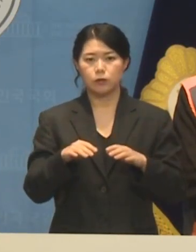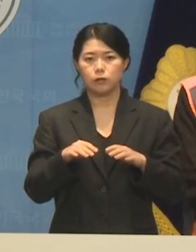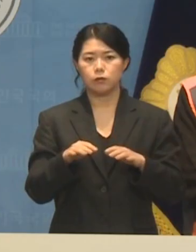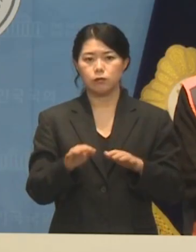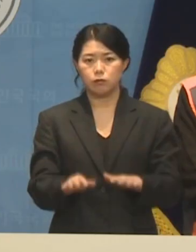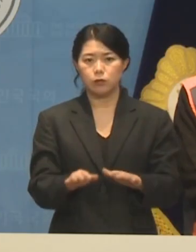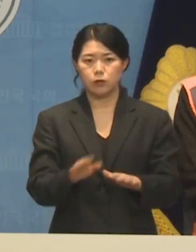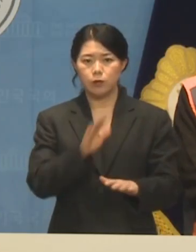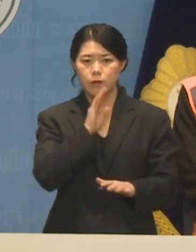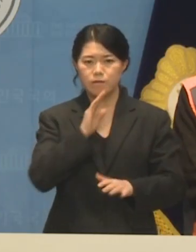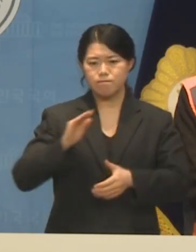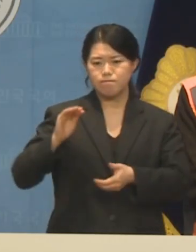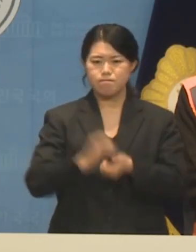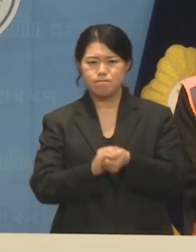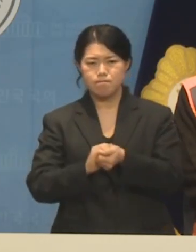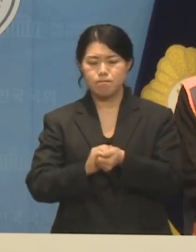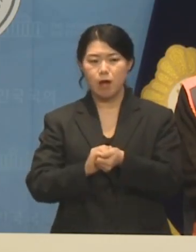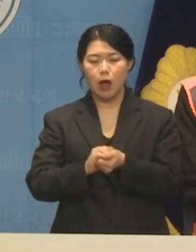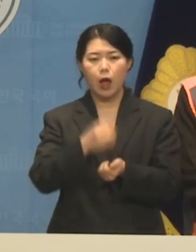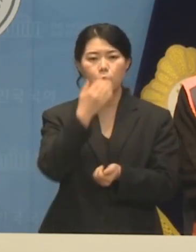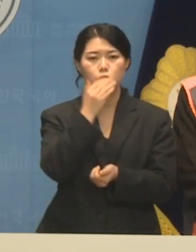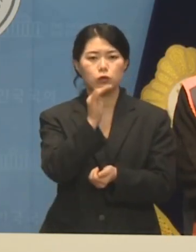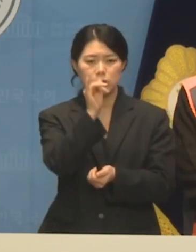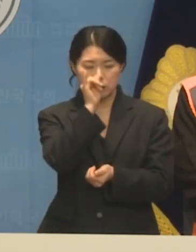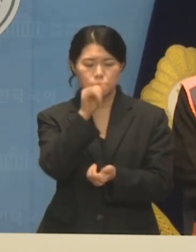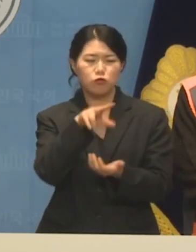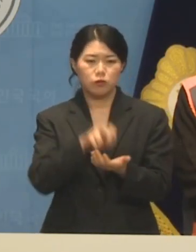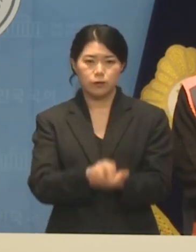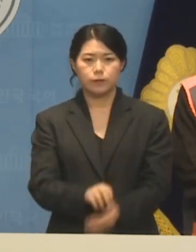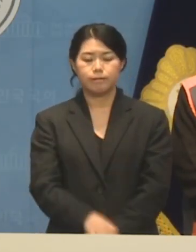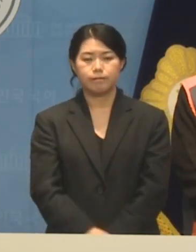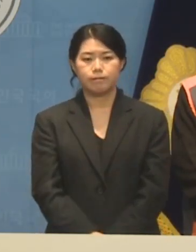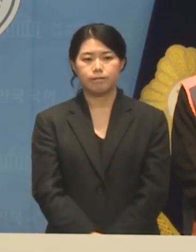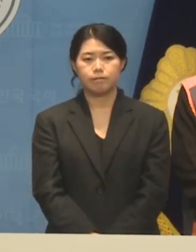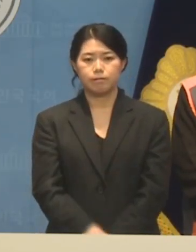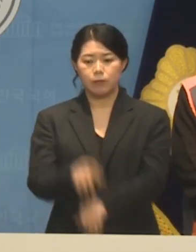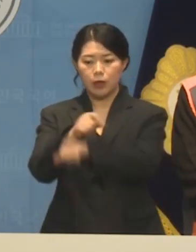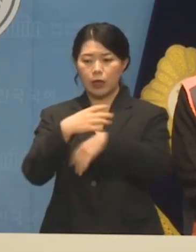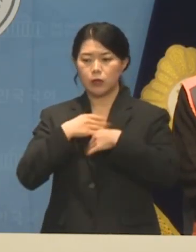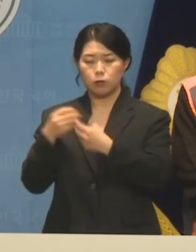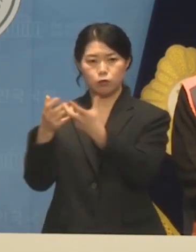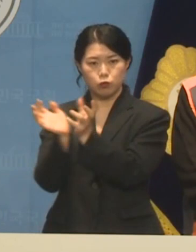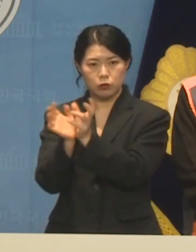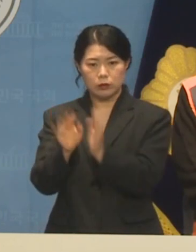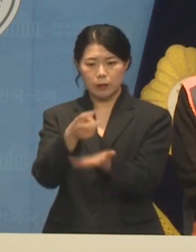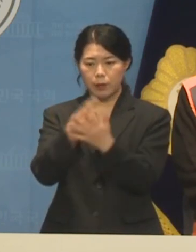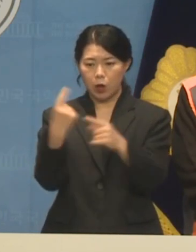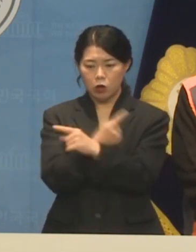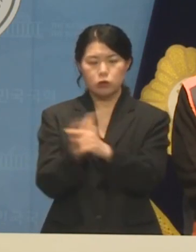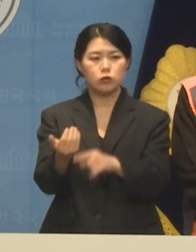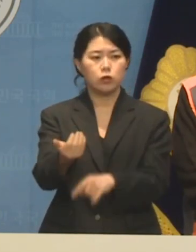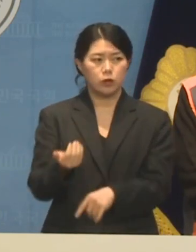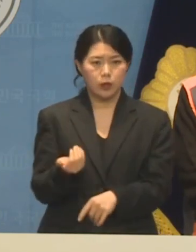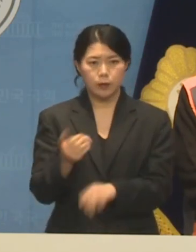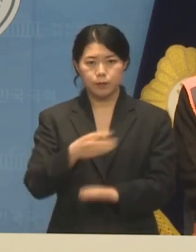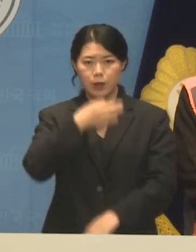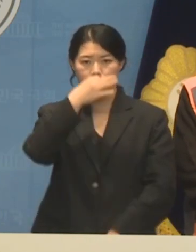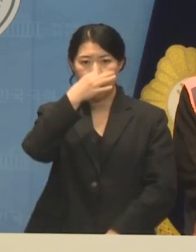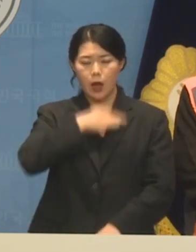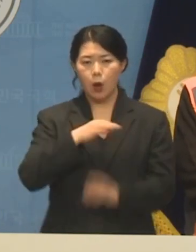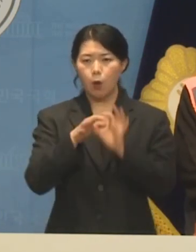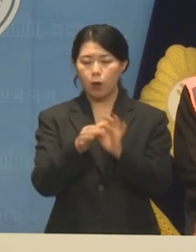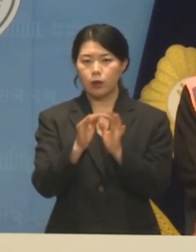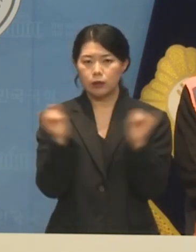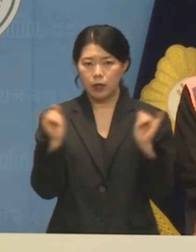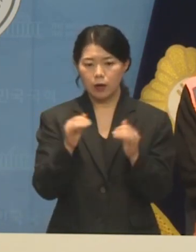지방자치단체를 극도로 제약하는 이러한 일이 아닐 수 없습니다. 행안부는 제도 개선에 앞서서 이해 당사자들과